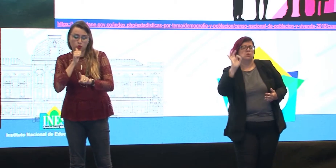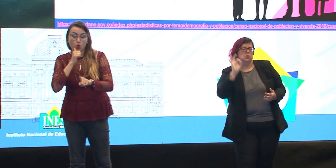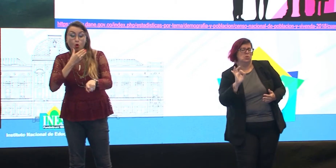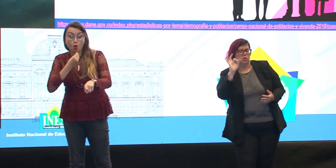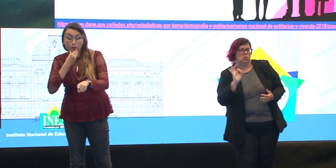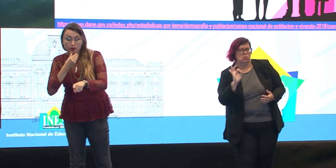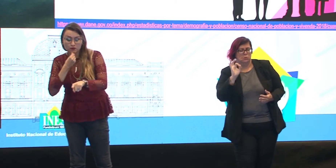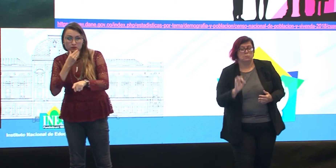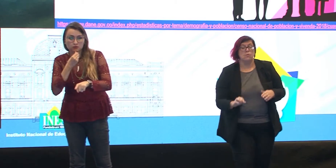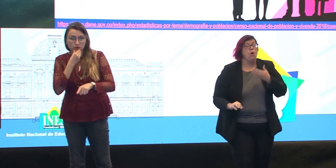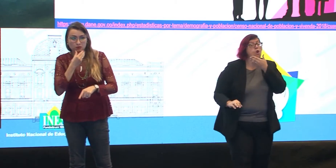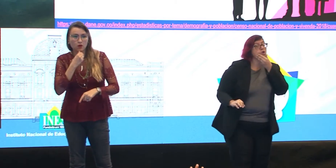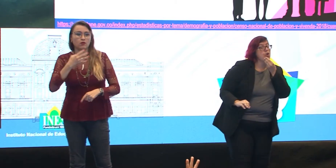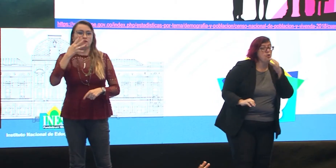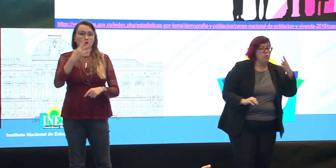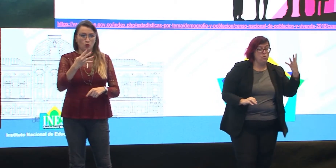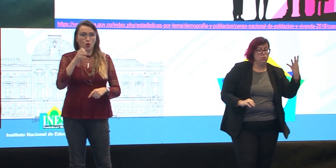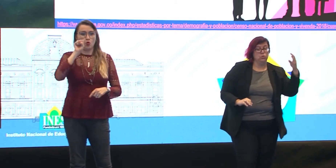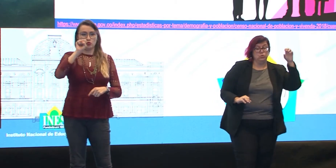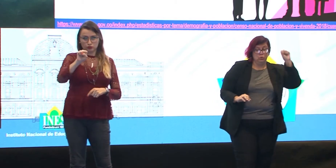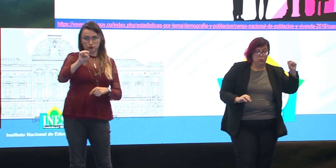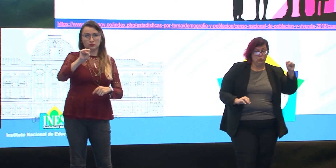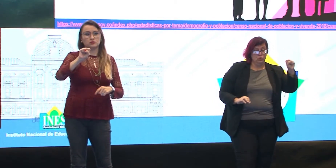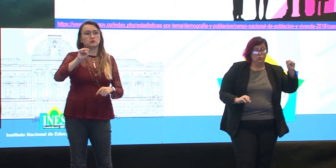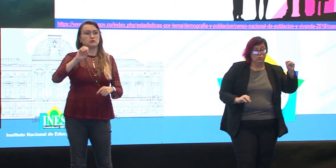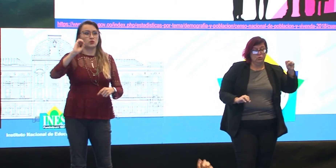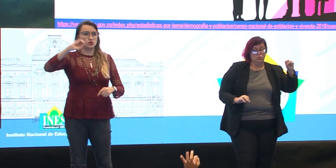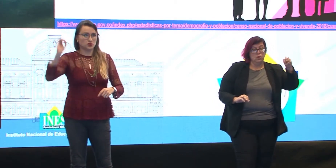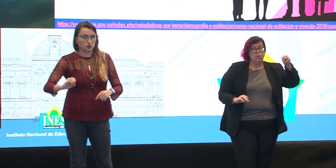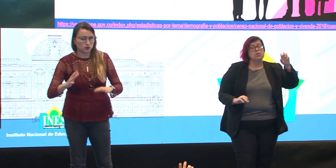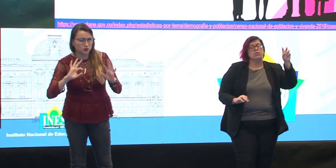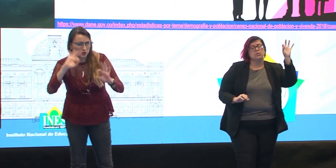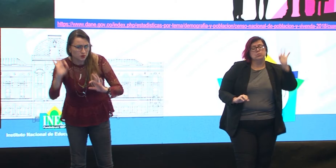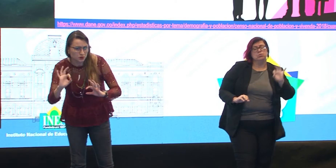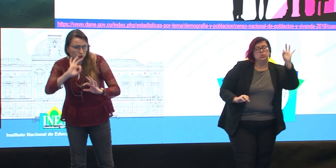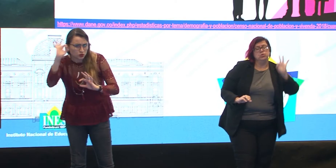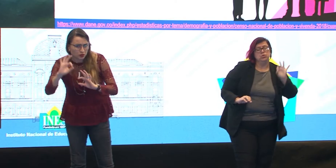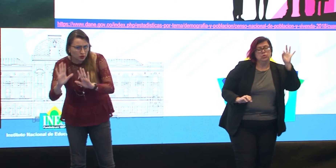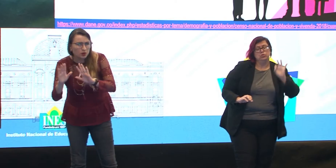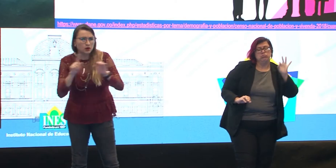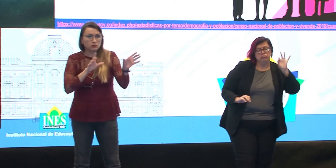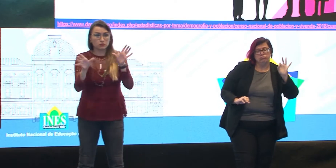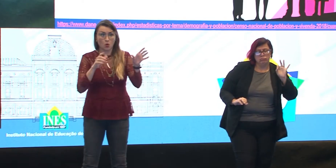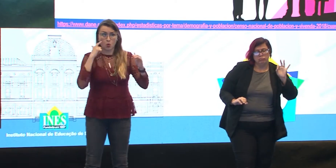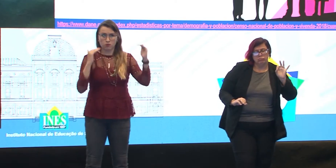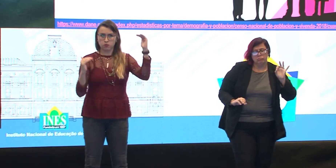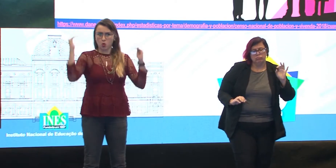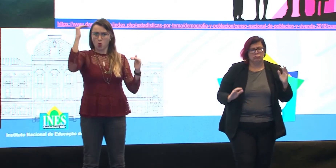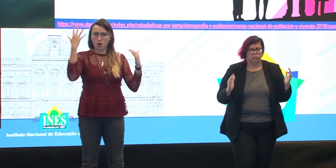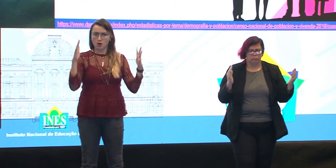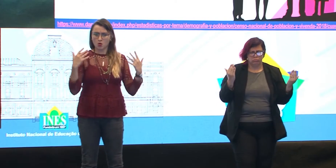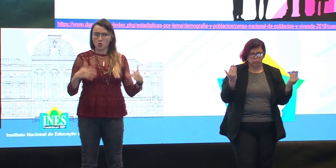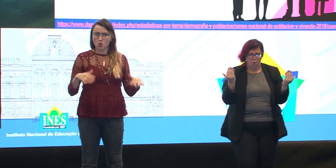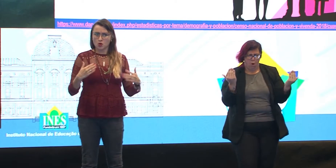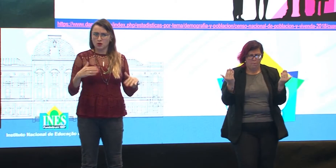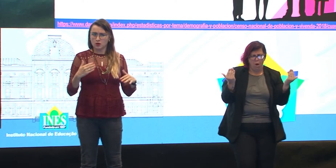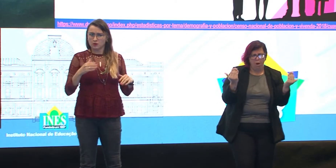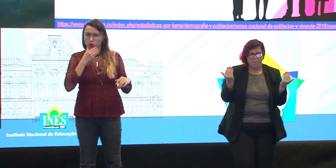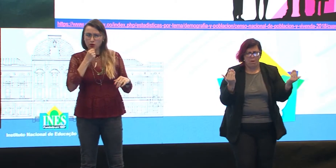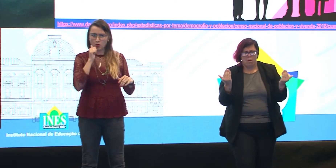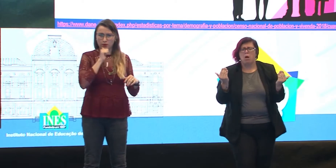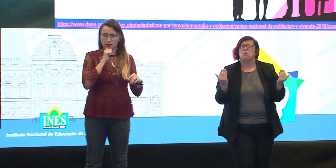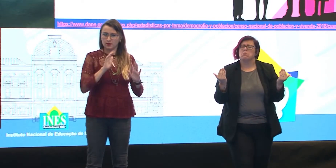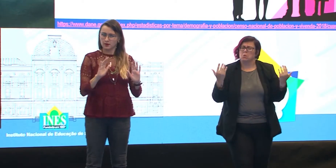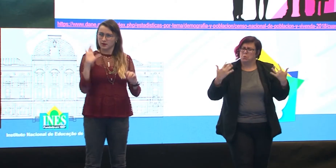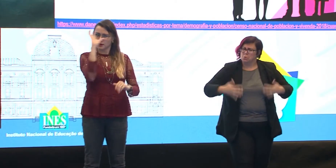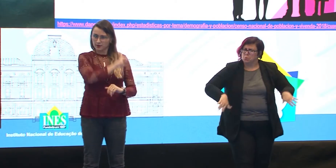mulheres e 48% composto por homens. Então, veja bem,